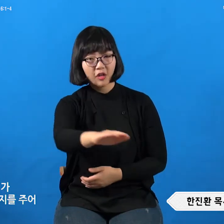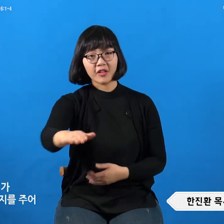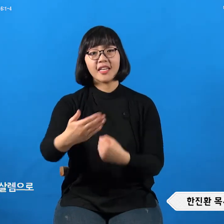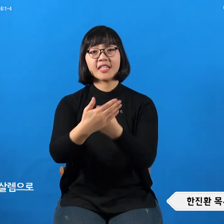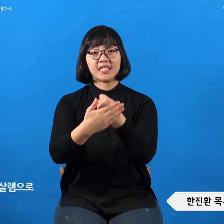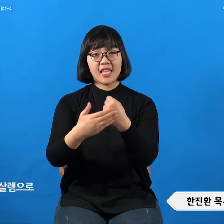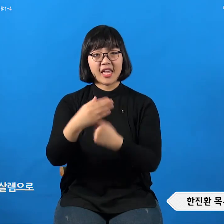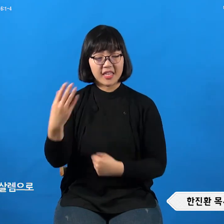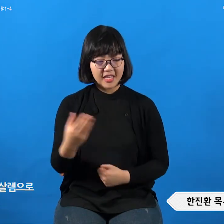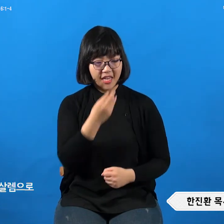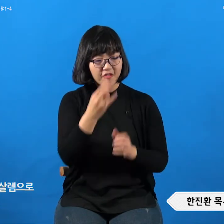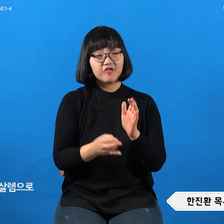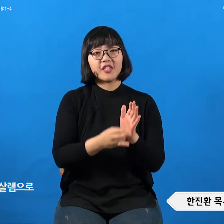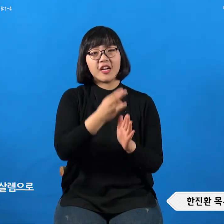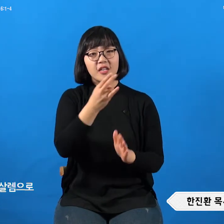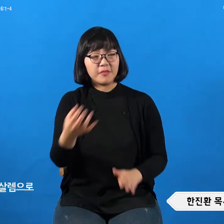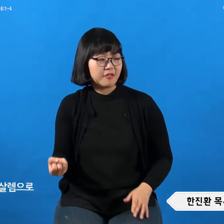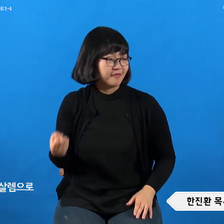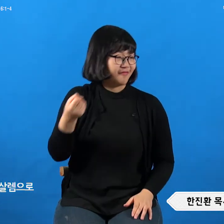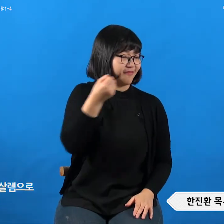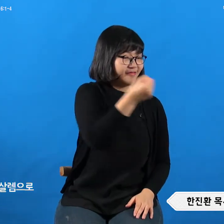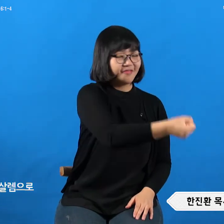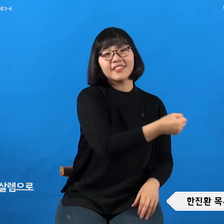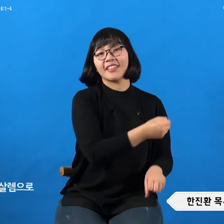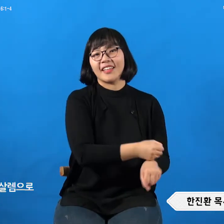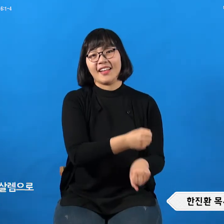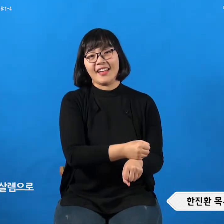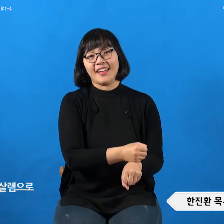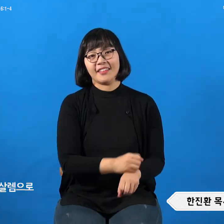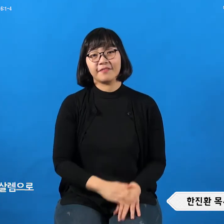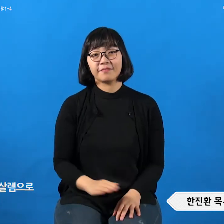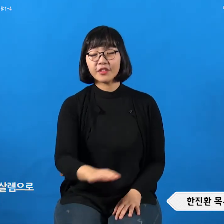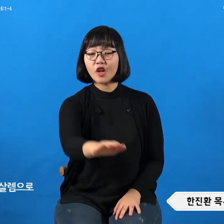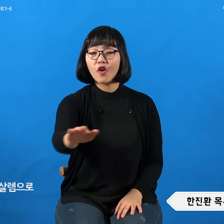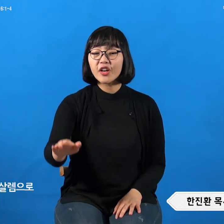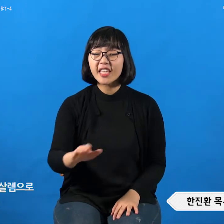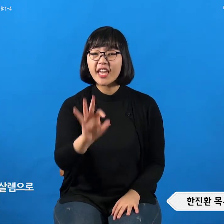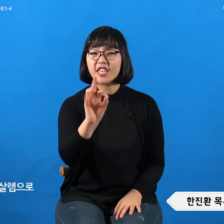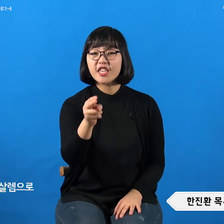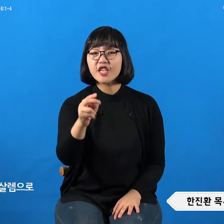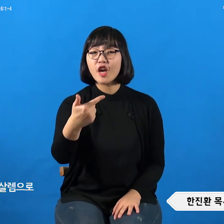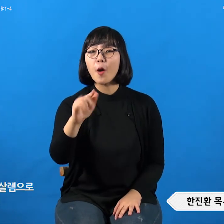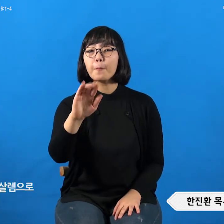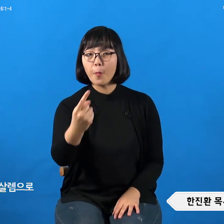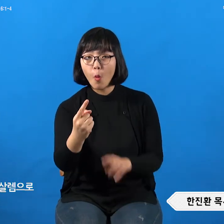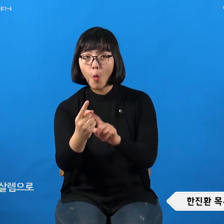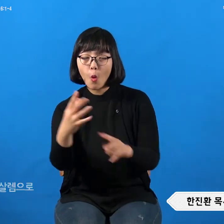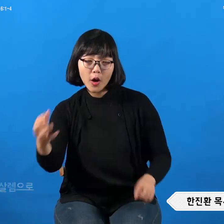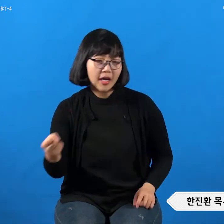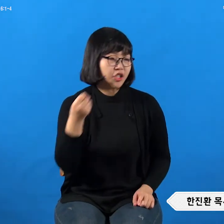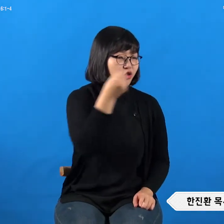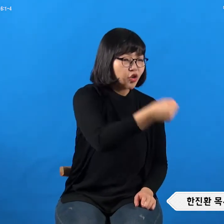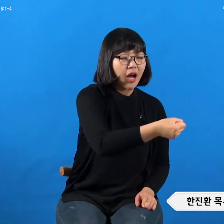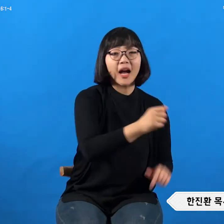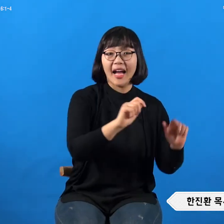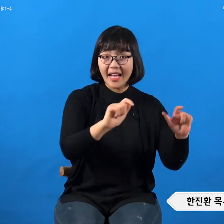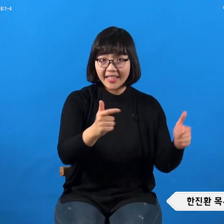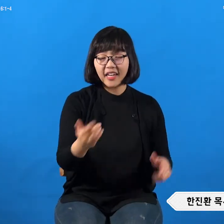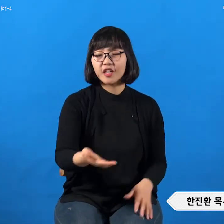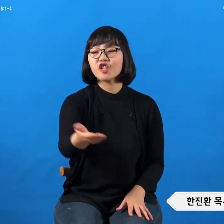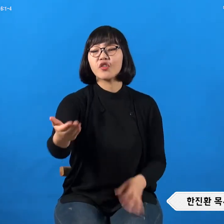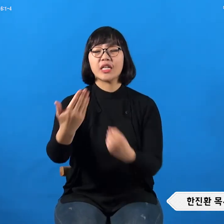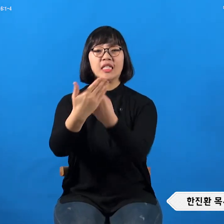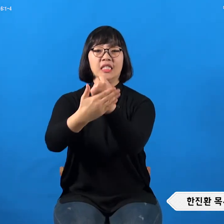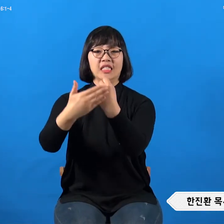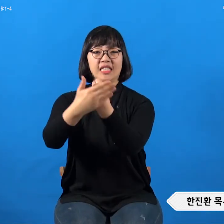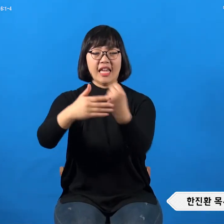은혜를 예루살렘으로 가지고 가게 하리니, 너희의 연보를 예루살렘으로 가지고 간다고 하지 않고 너희의 은혜를